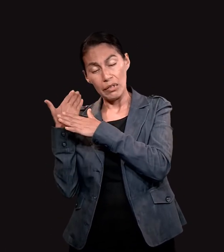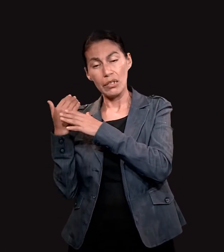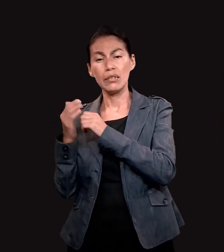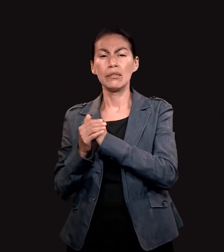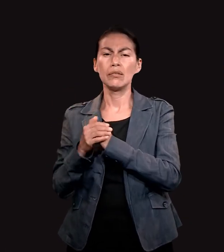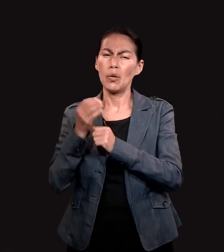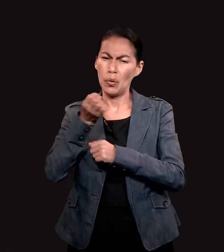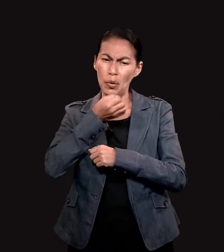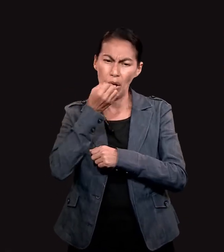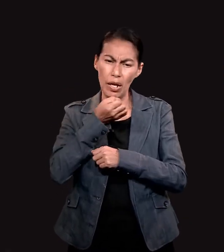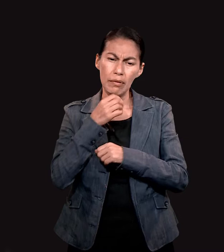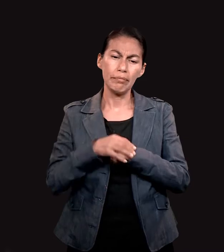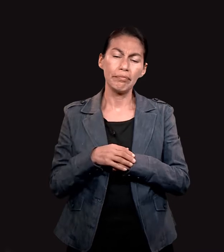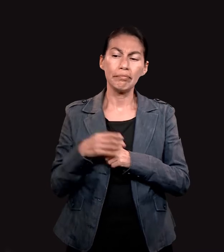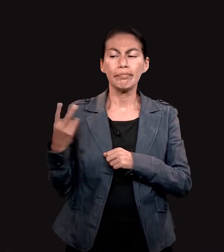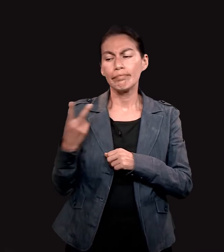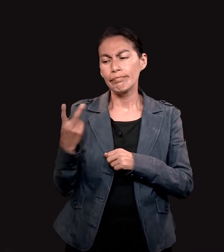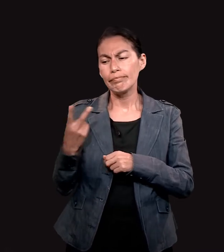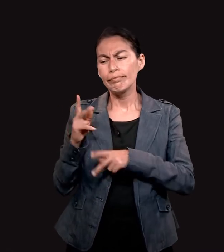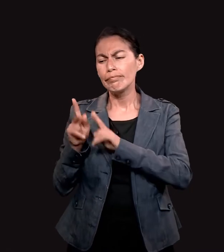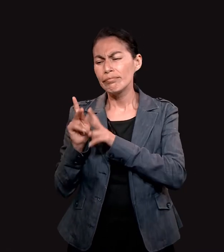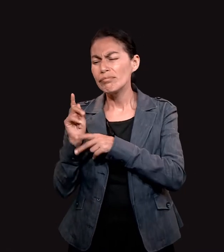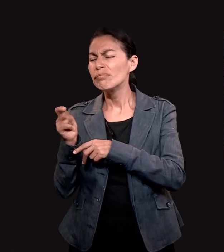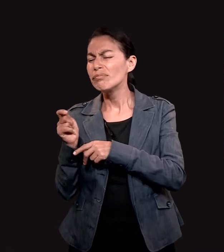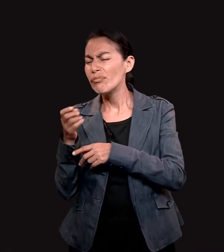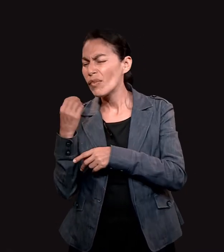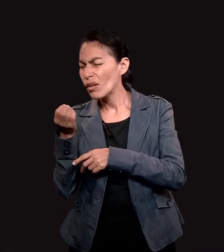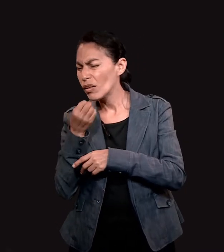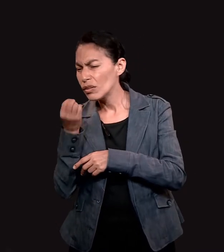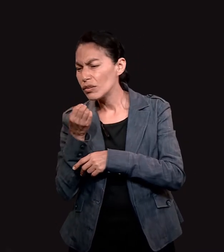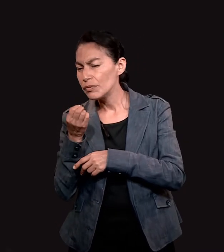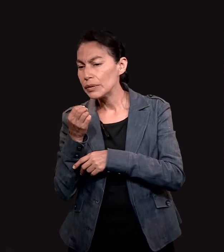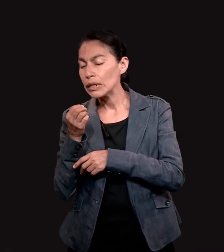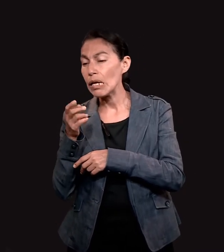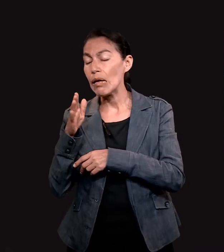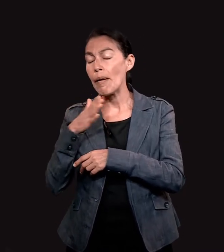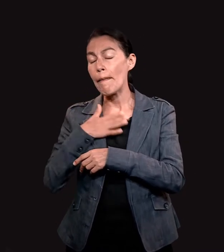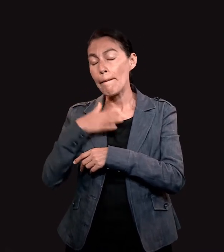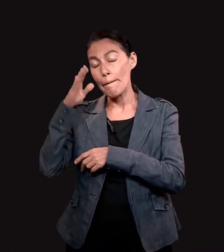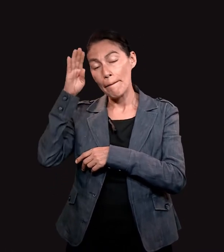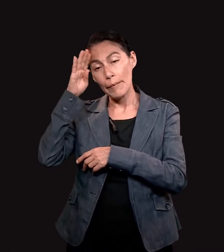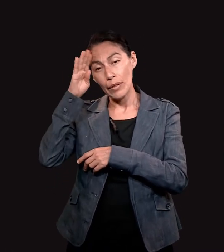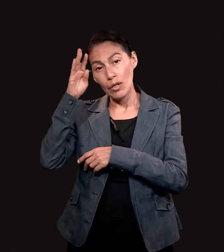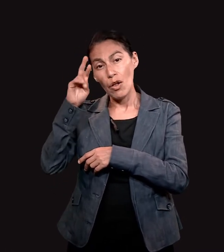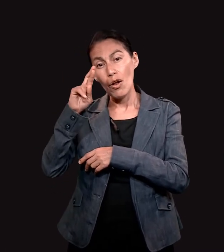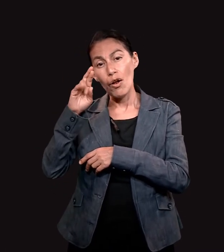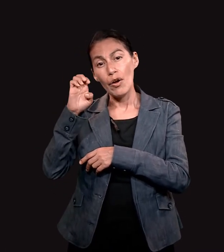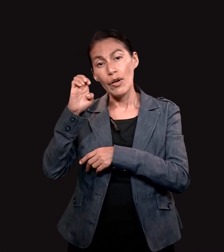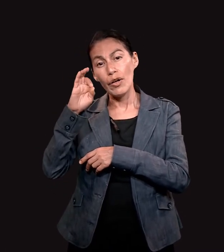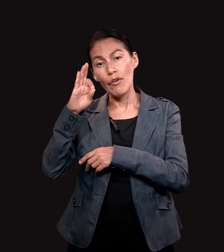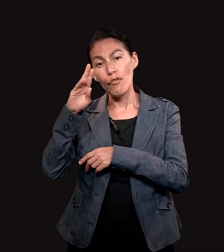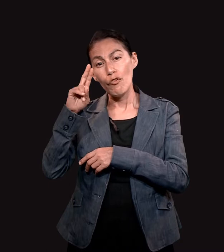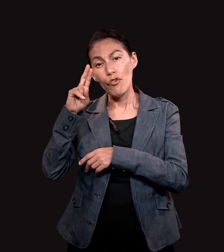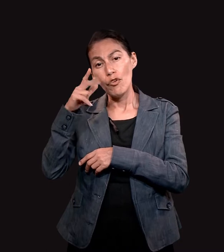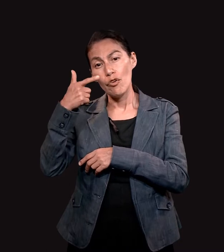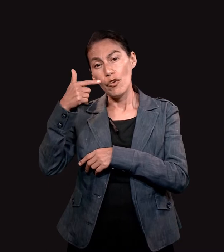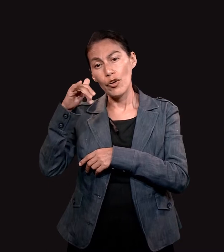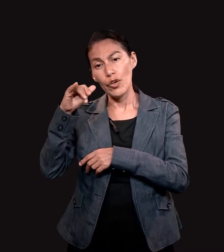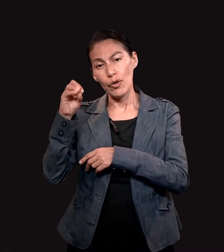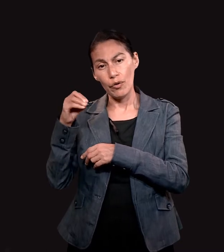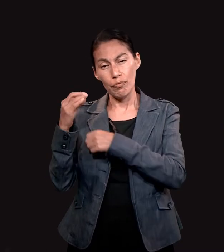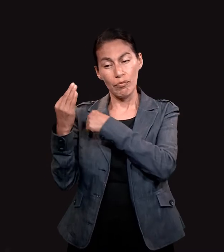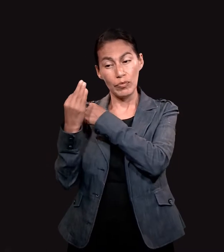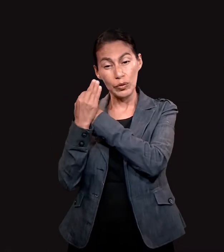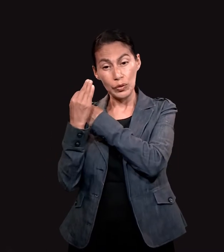esposa qué era para nosotros la oración, los dos coincidimos en que para nosotros la oración es un refugio. Realmente